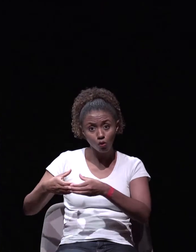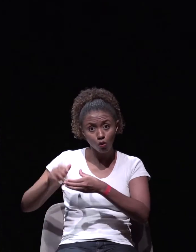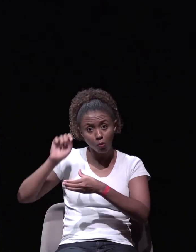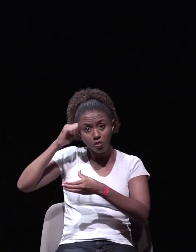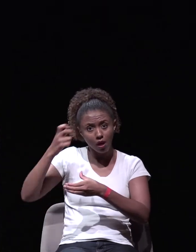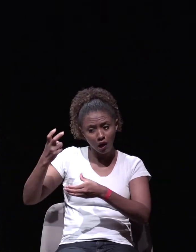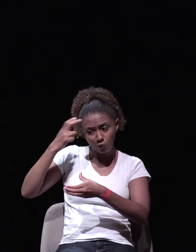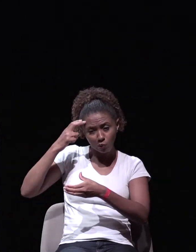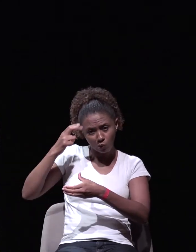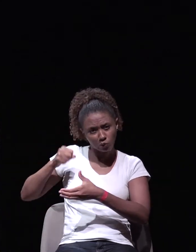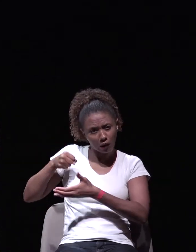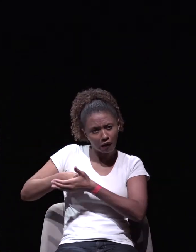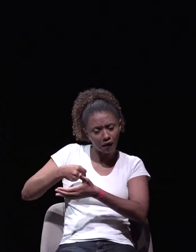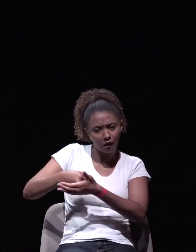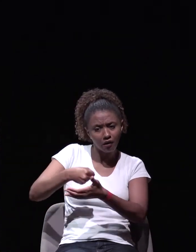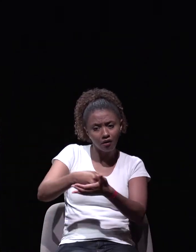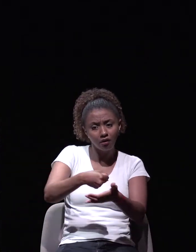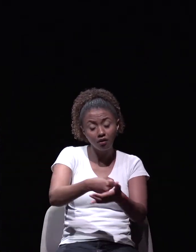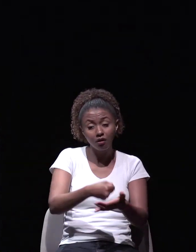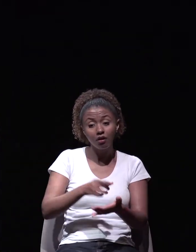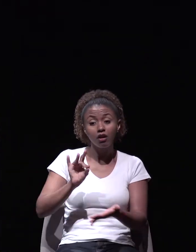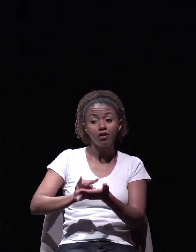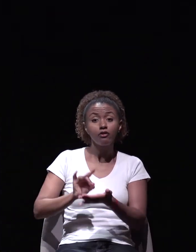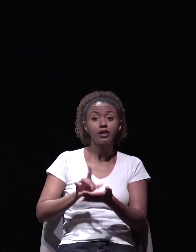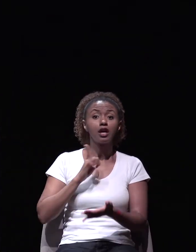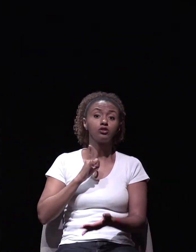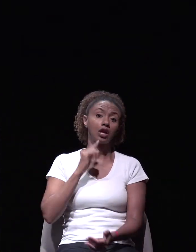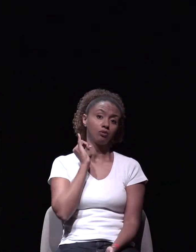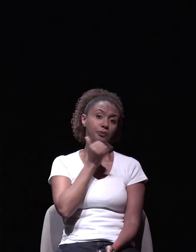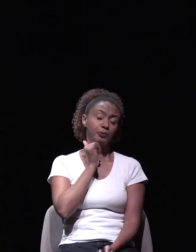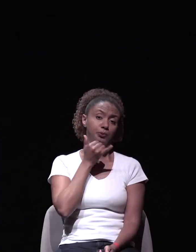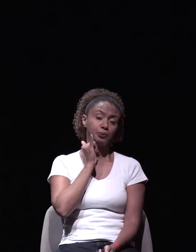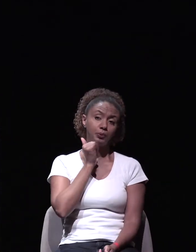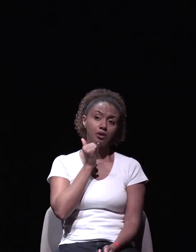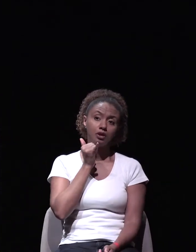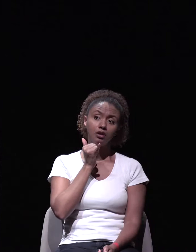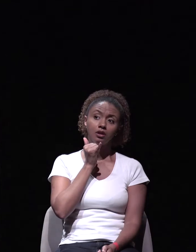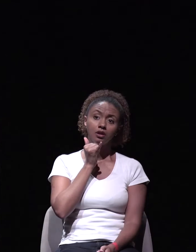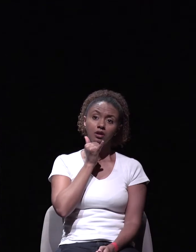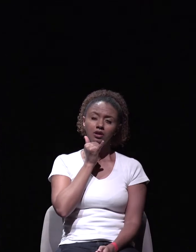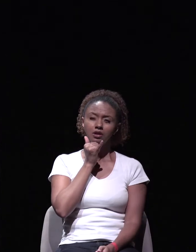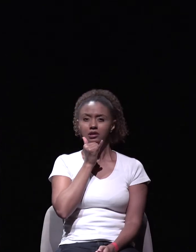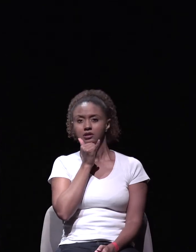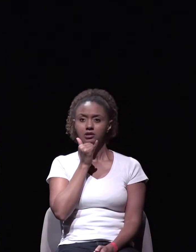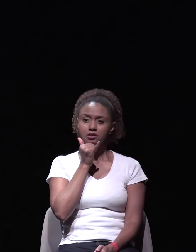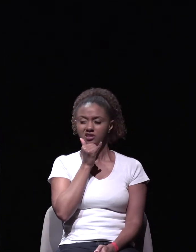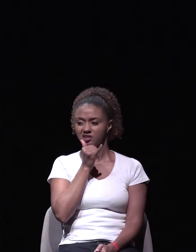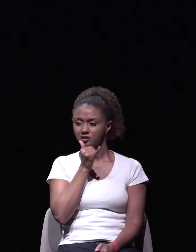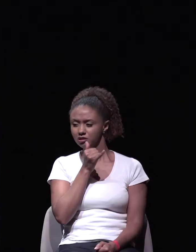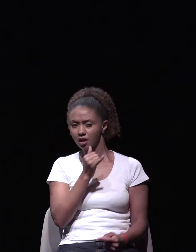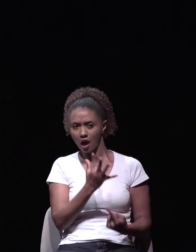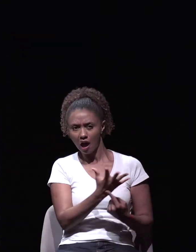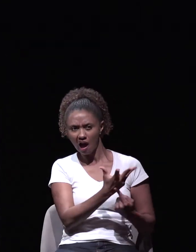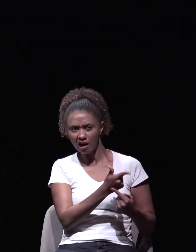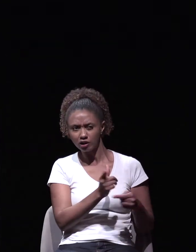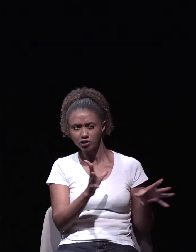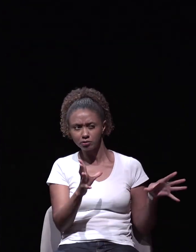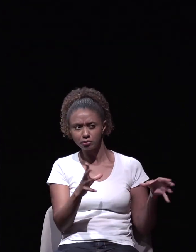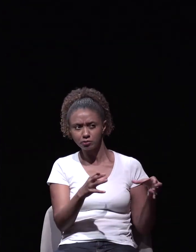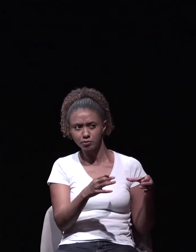uma grande série narrativa, né? Que ele, para cada uma dessas 60 obras que ele cria, que